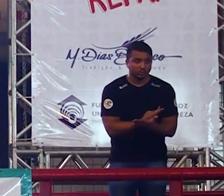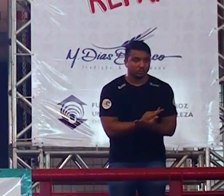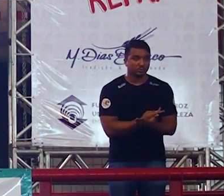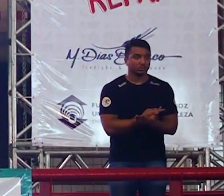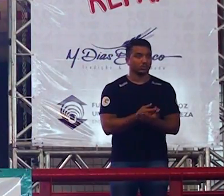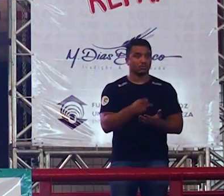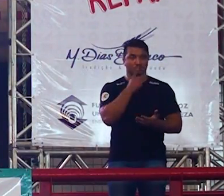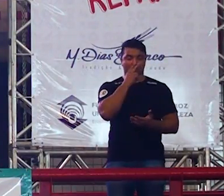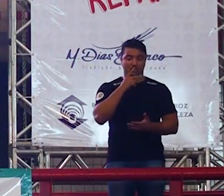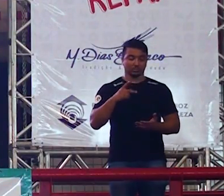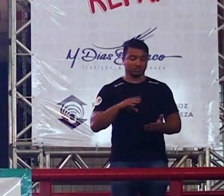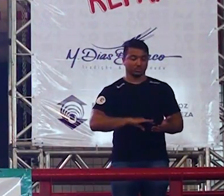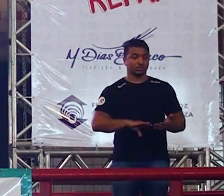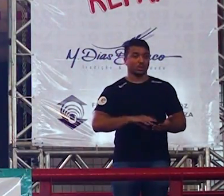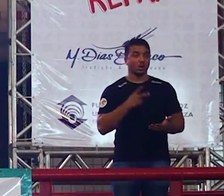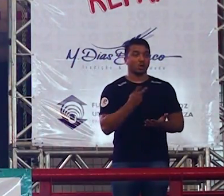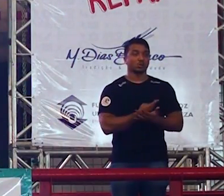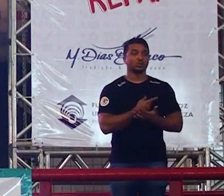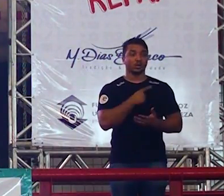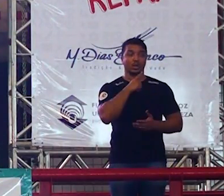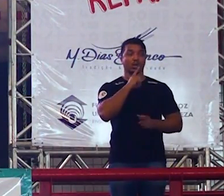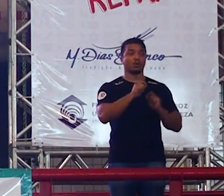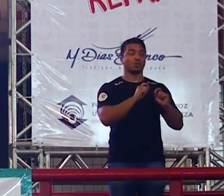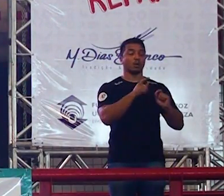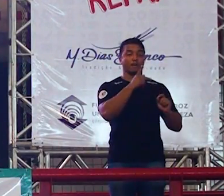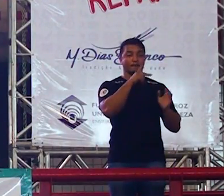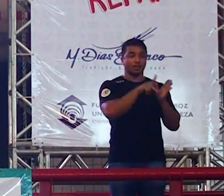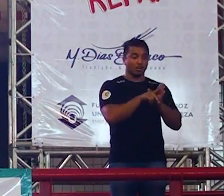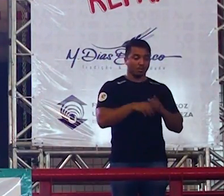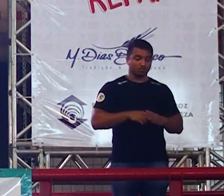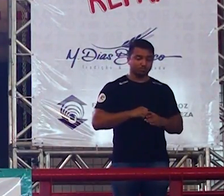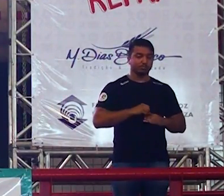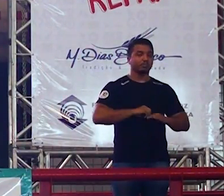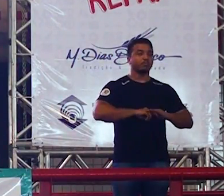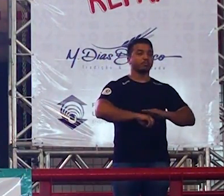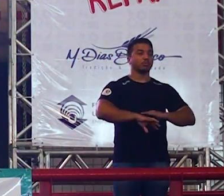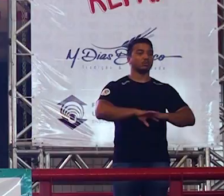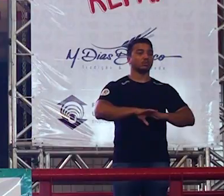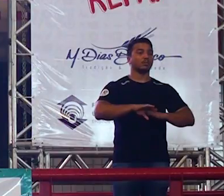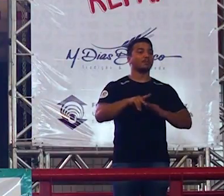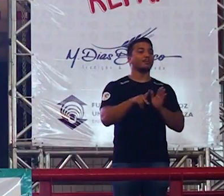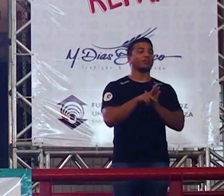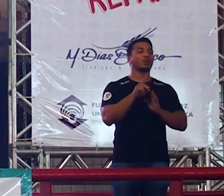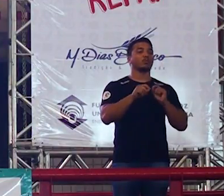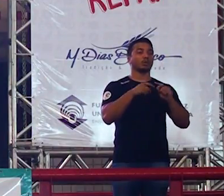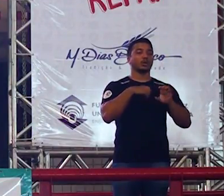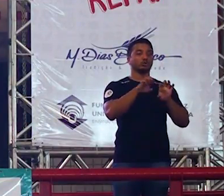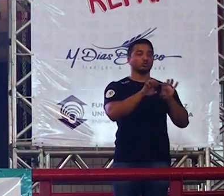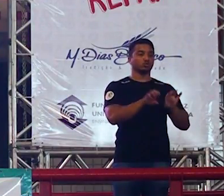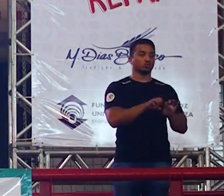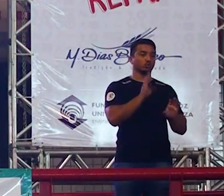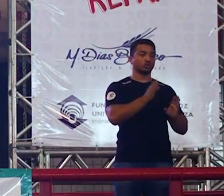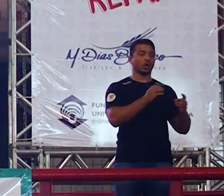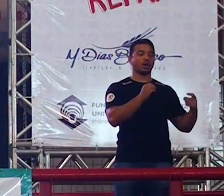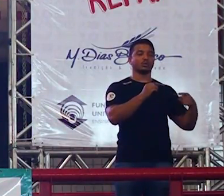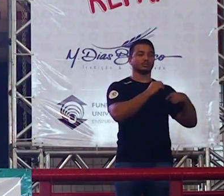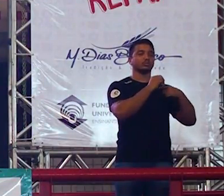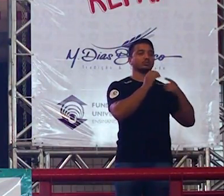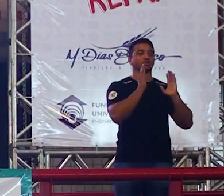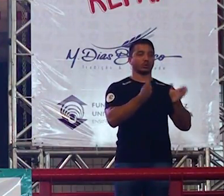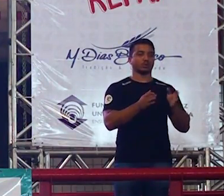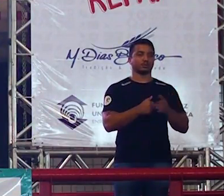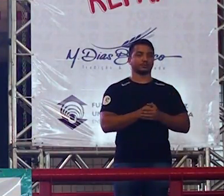menstruação antecipada, você vai ter quem? Você vai ter a expulsão da possível estrutura fecundada. Então, pessoal, vamos para